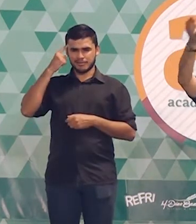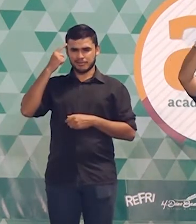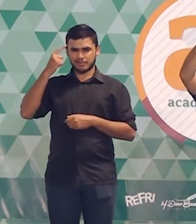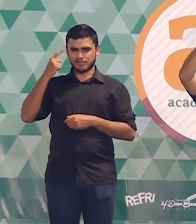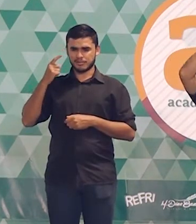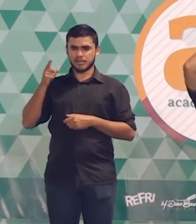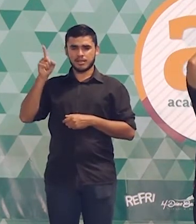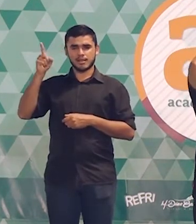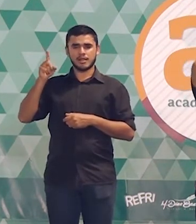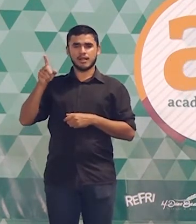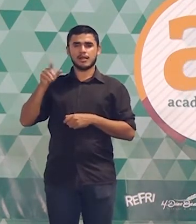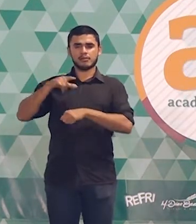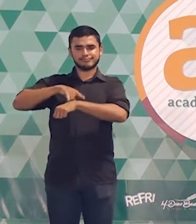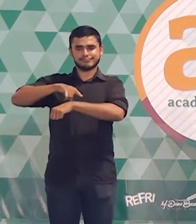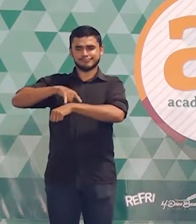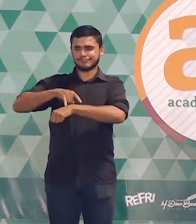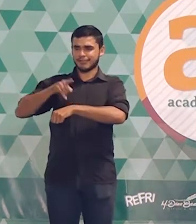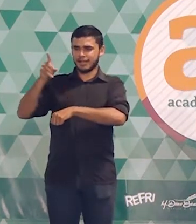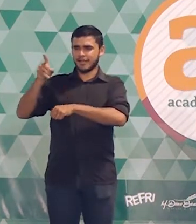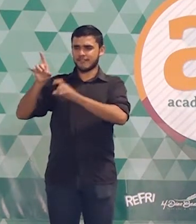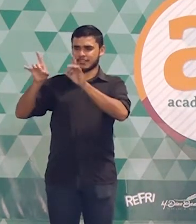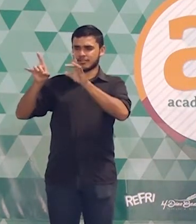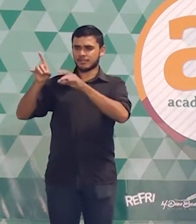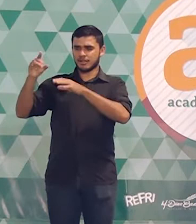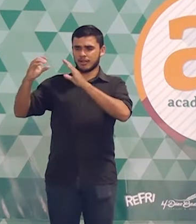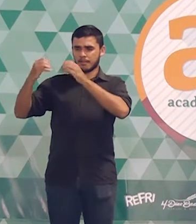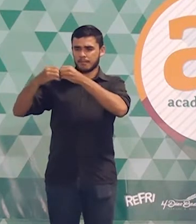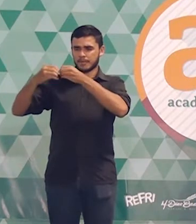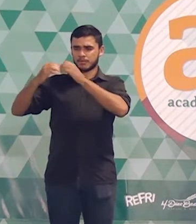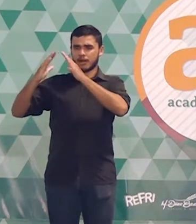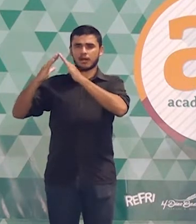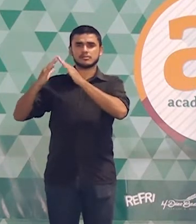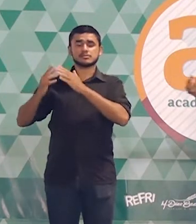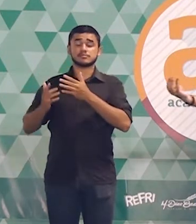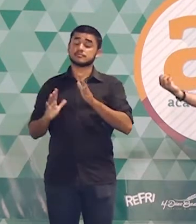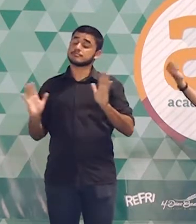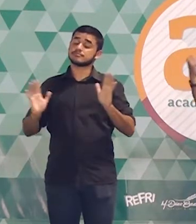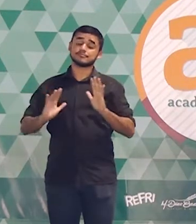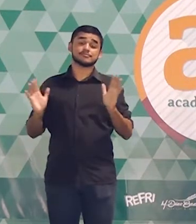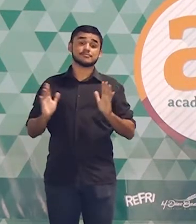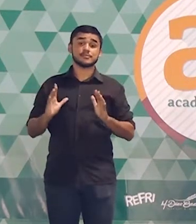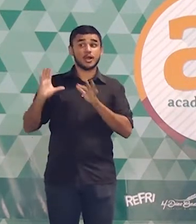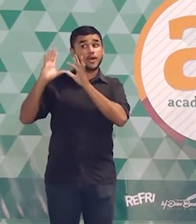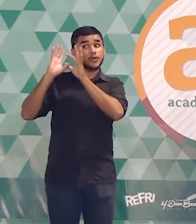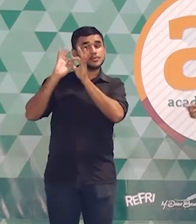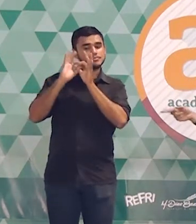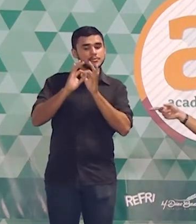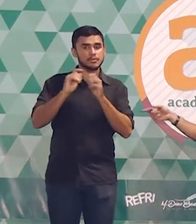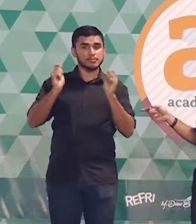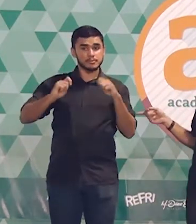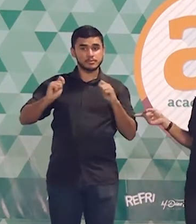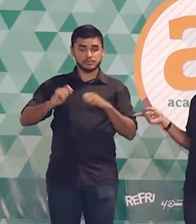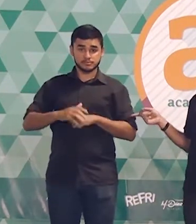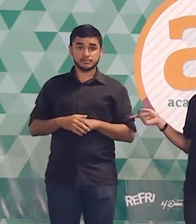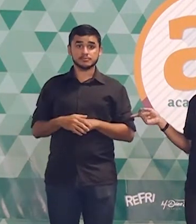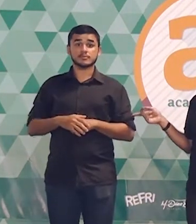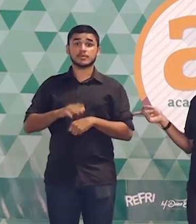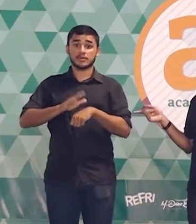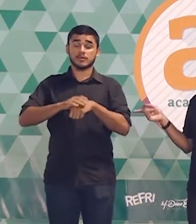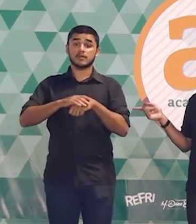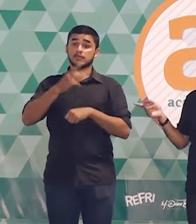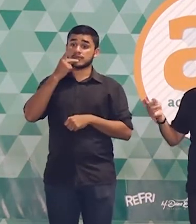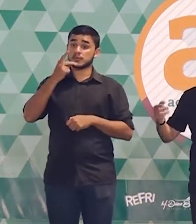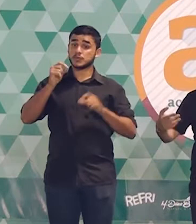no depósito lá perto de casa. Olha, a questão não é essa, né? É o conceito que existe. Reza a